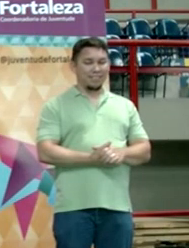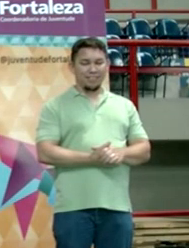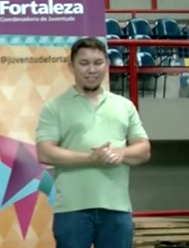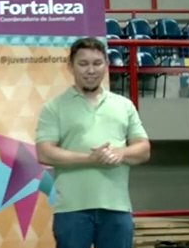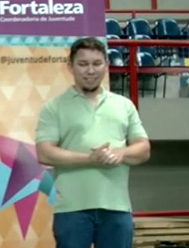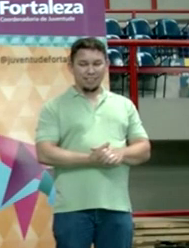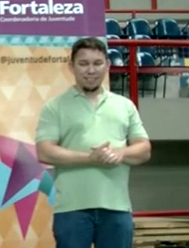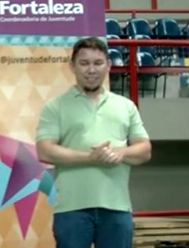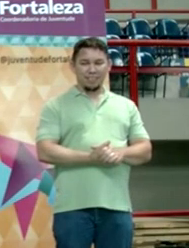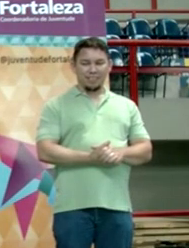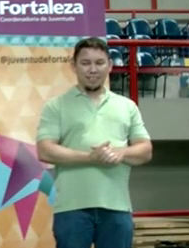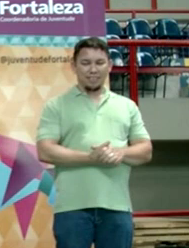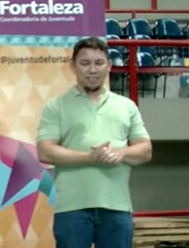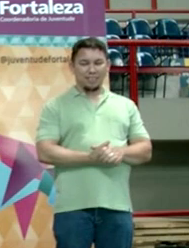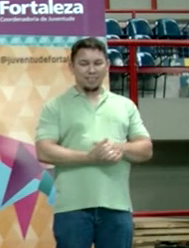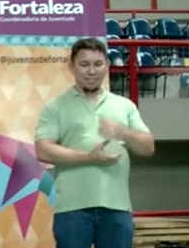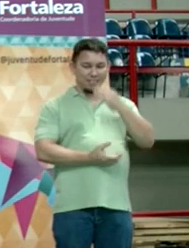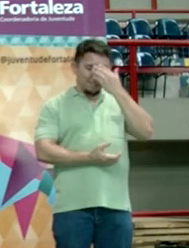Vixe, passou bem rápido, ó.